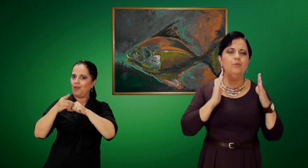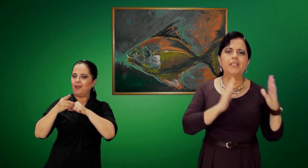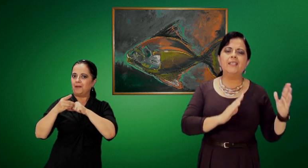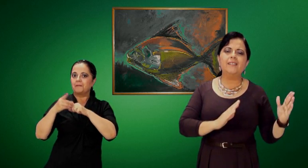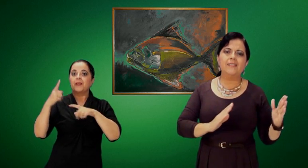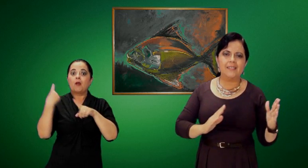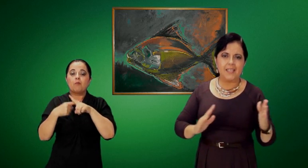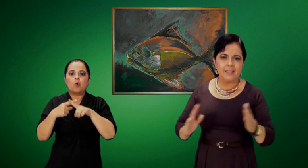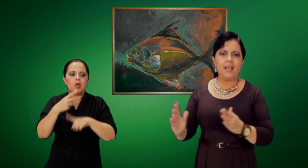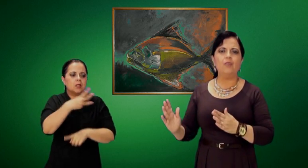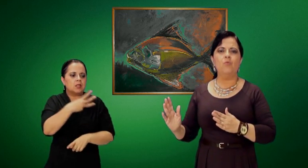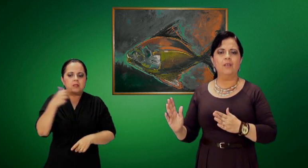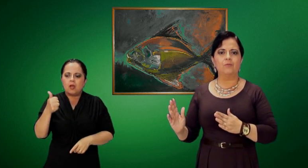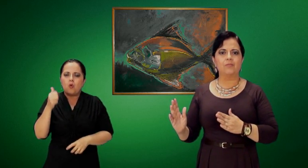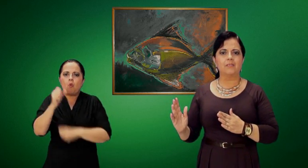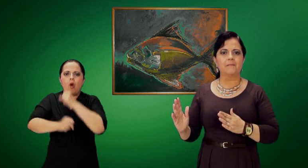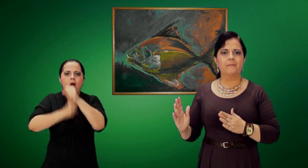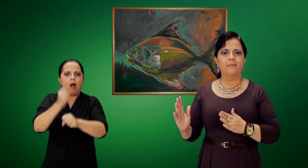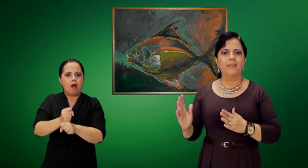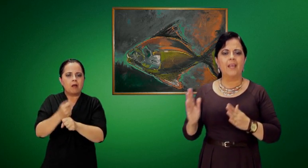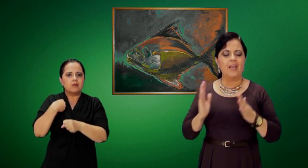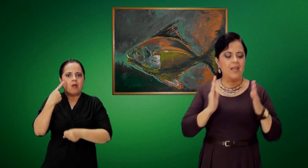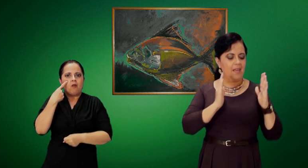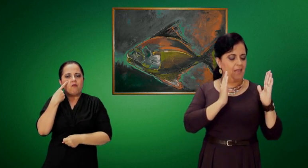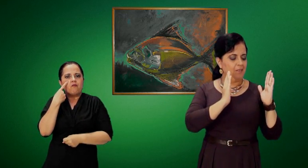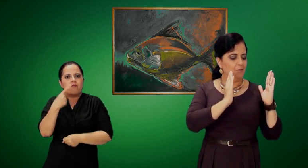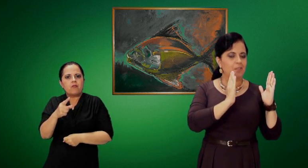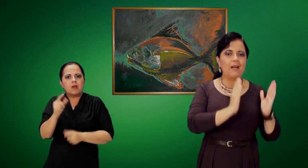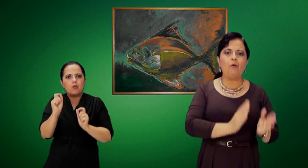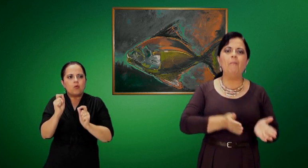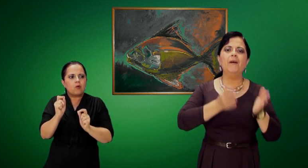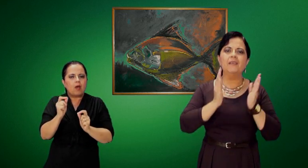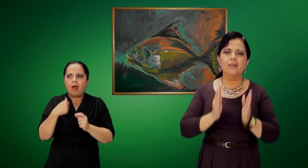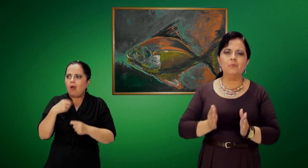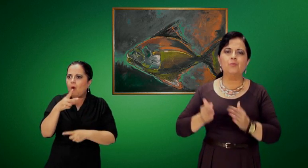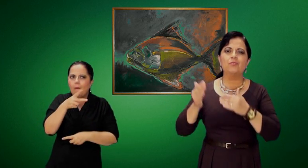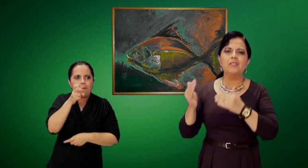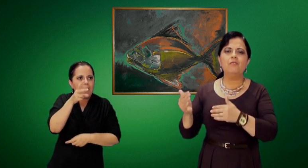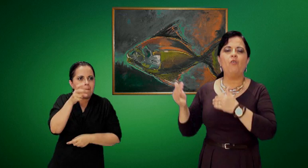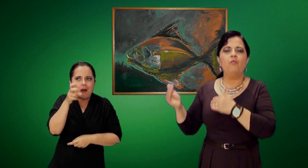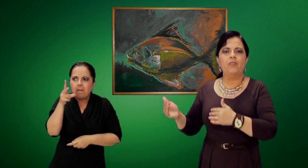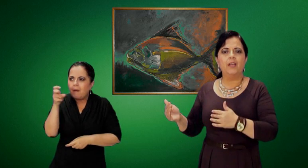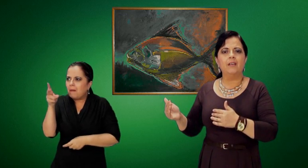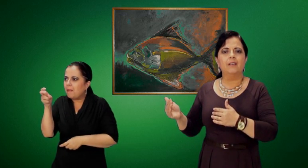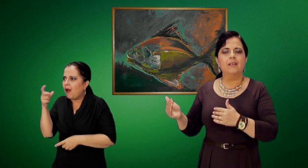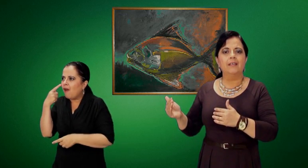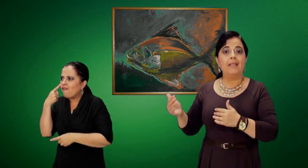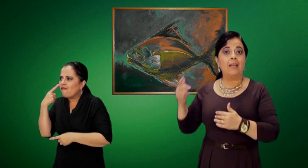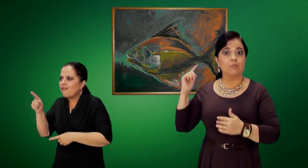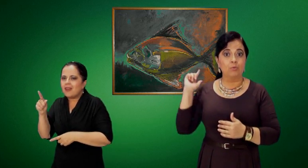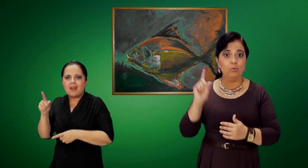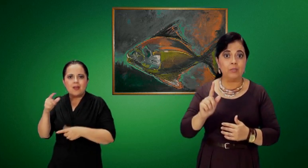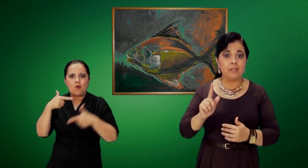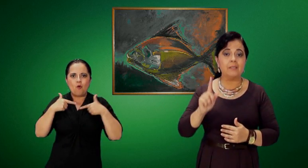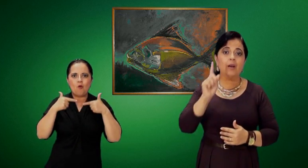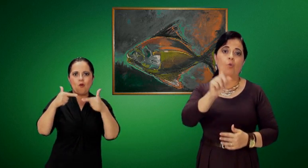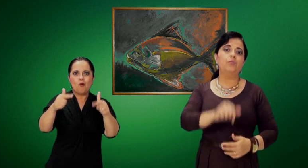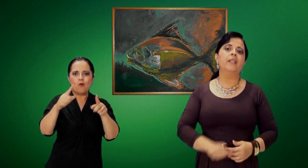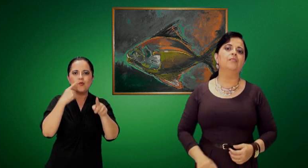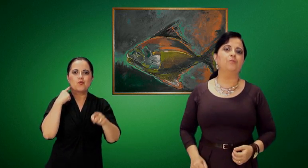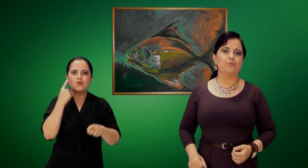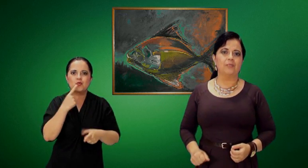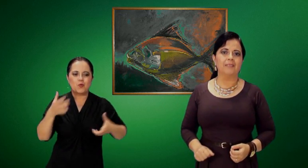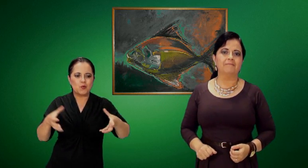porque durante esses 31 anos, nós acompanhamos o desenvolver das lutas